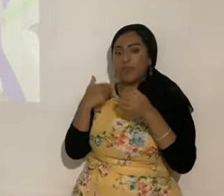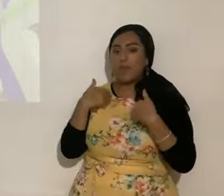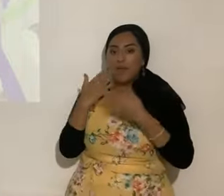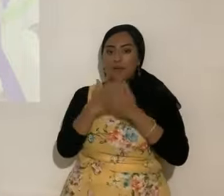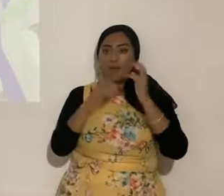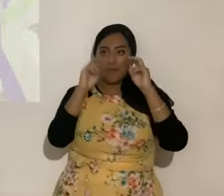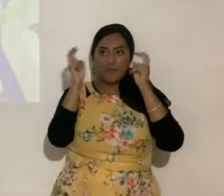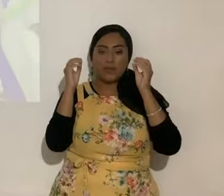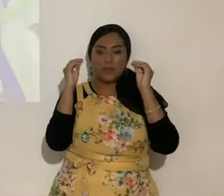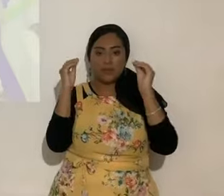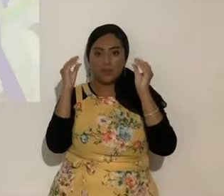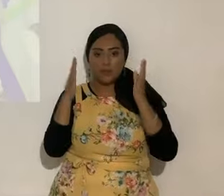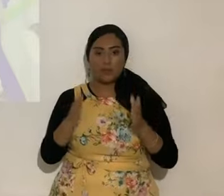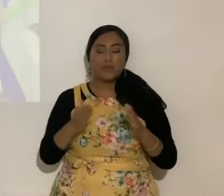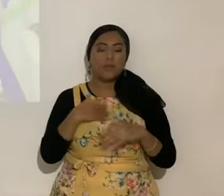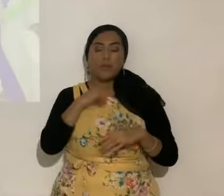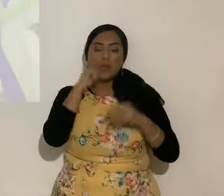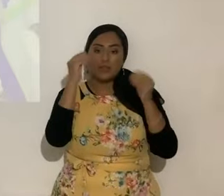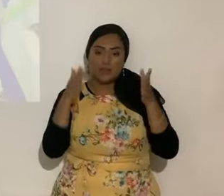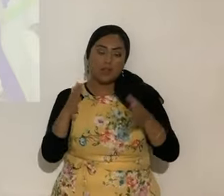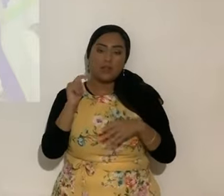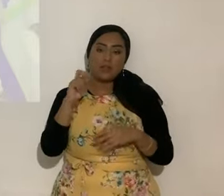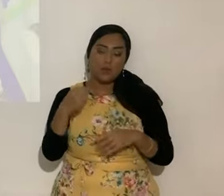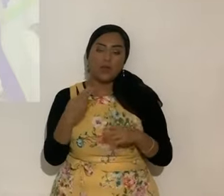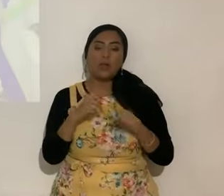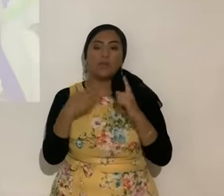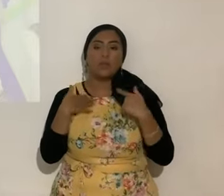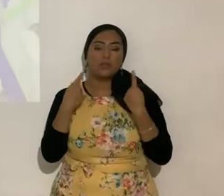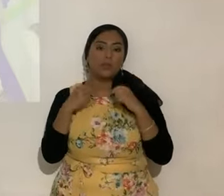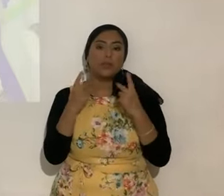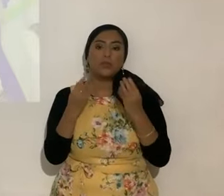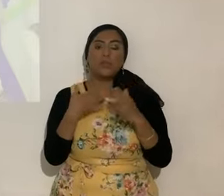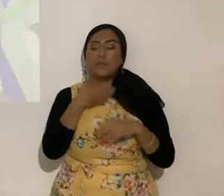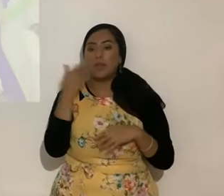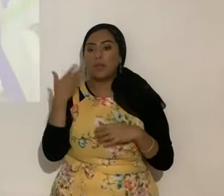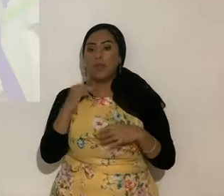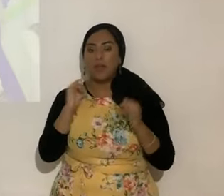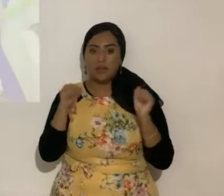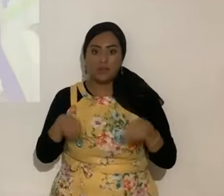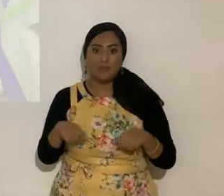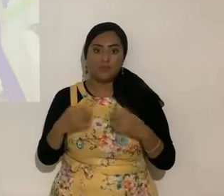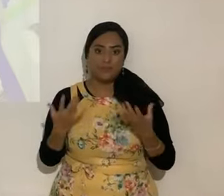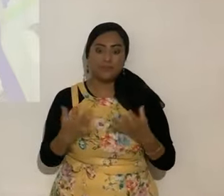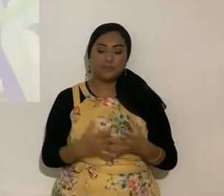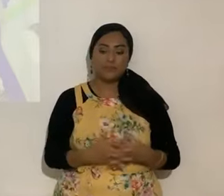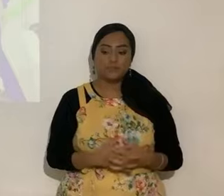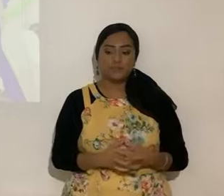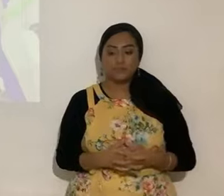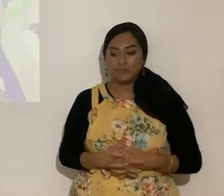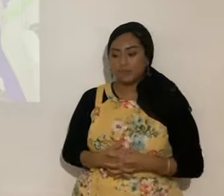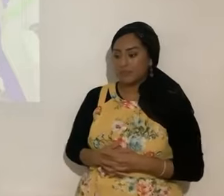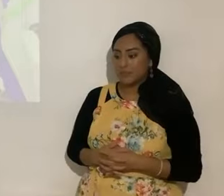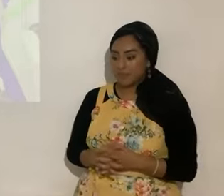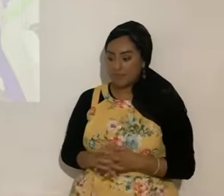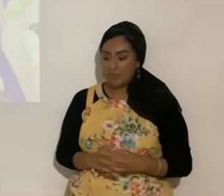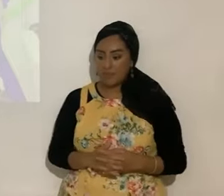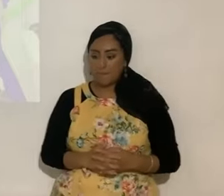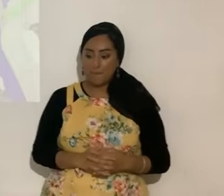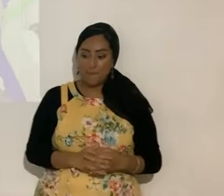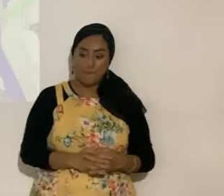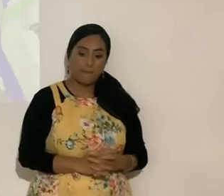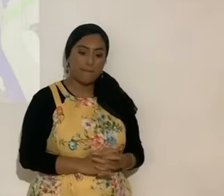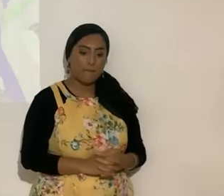temas de maestro. Aunque yo no soy maestro de Torah, pues, pero trato de hacer lo mejor que puedo. Entonces, un tema de evangelización se va uno